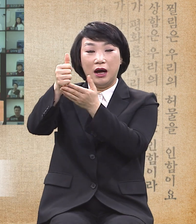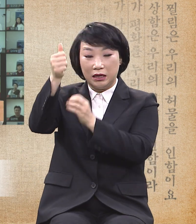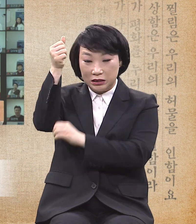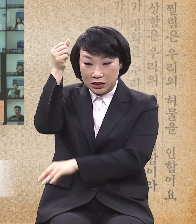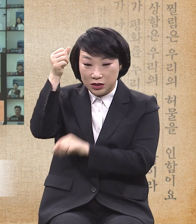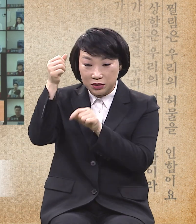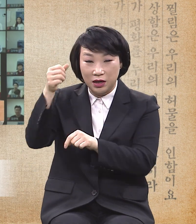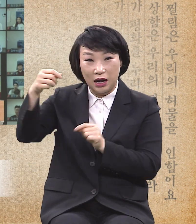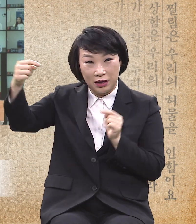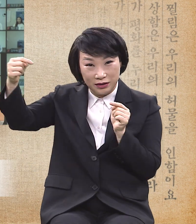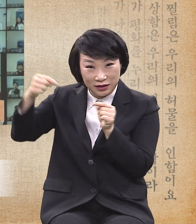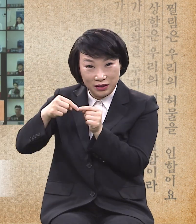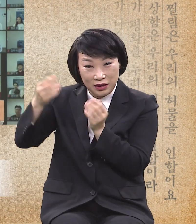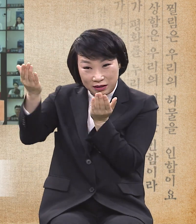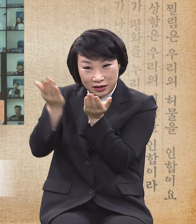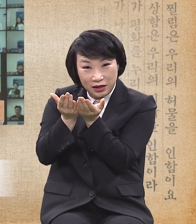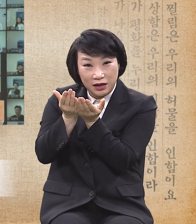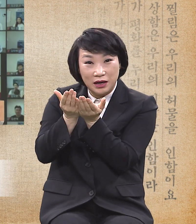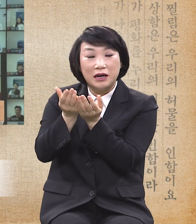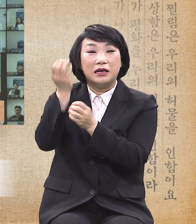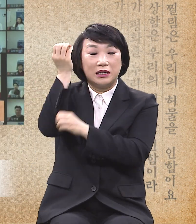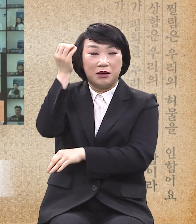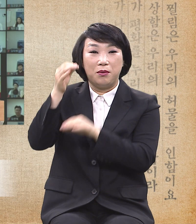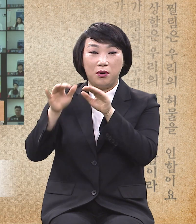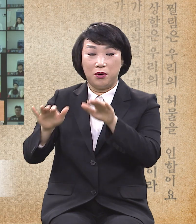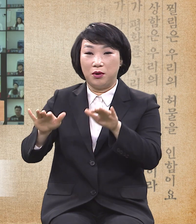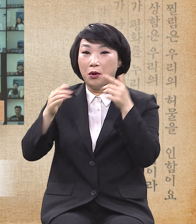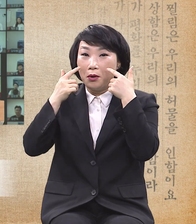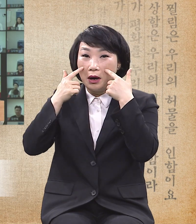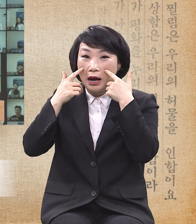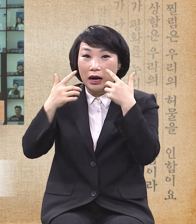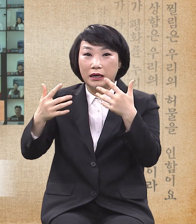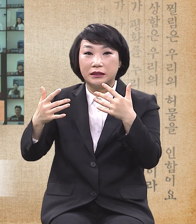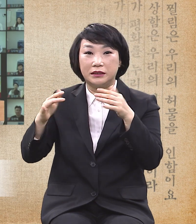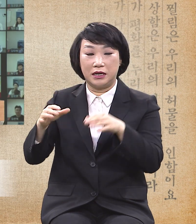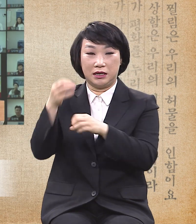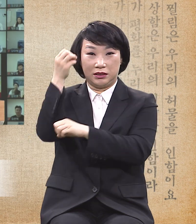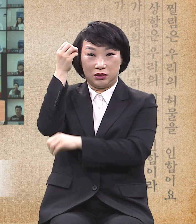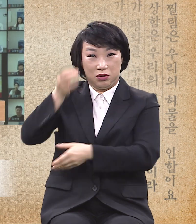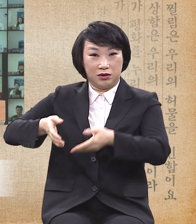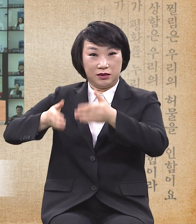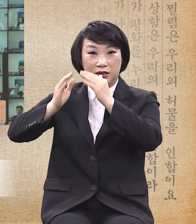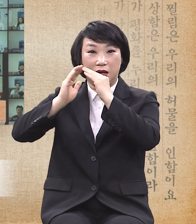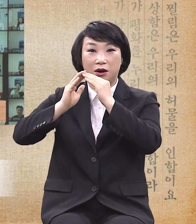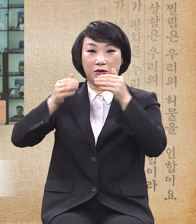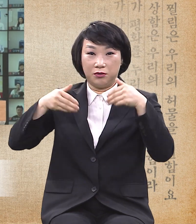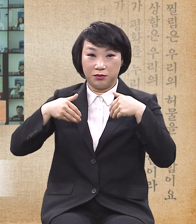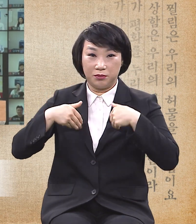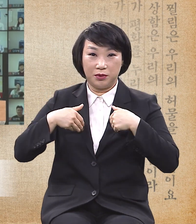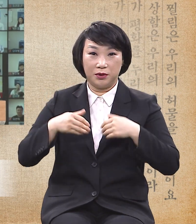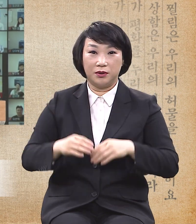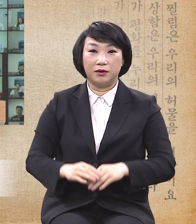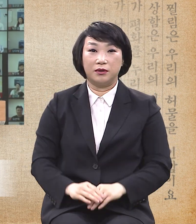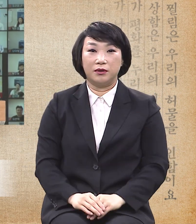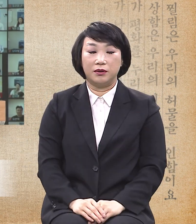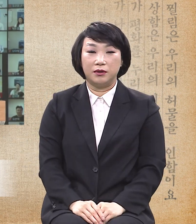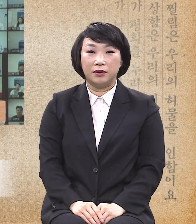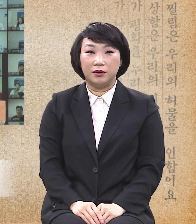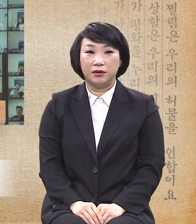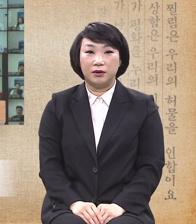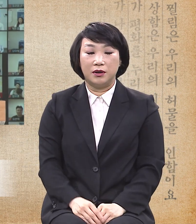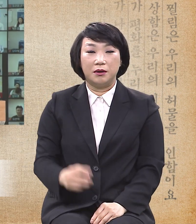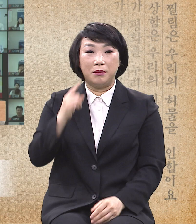터와 길이 같은 본질로 확실하게 세워둬야 된다는 것입니다.